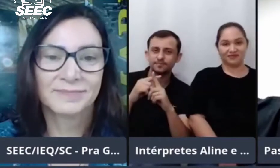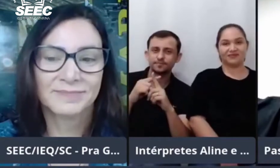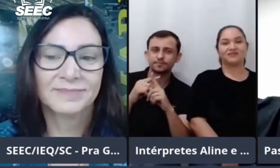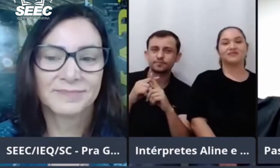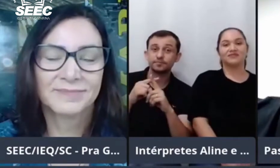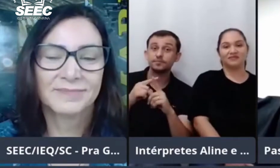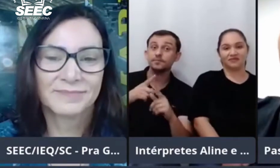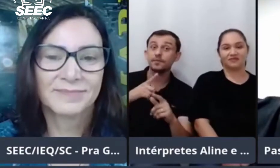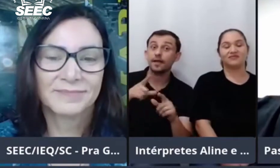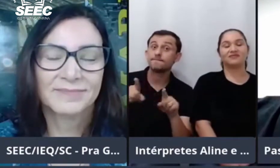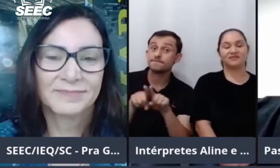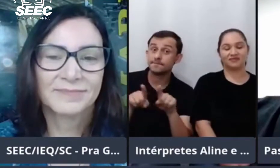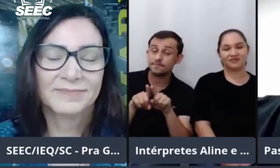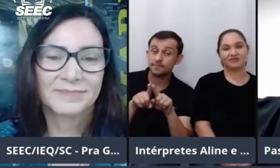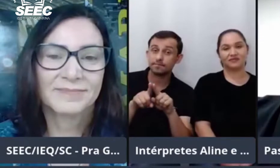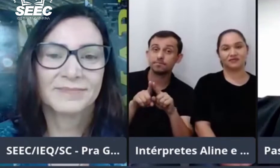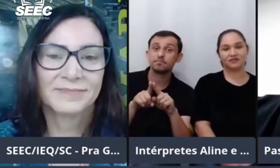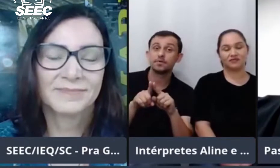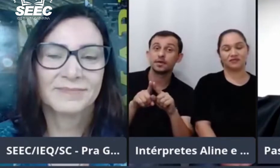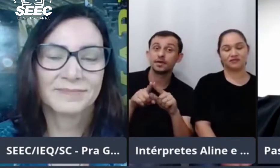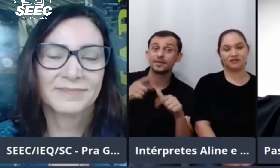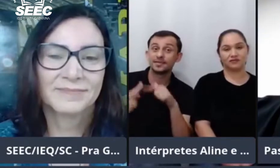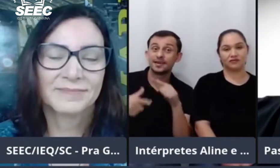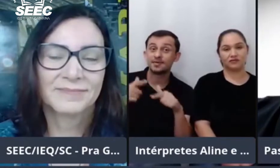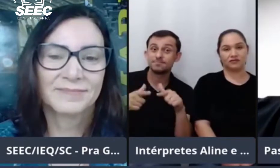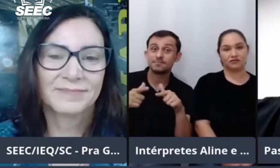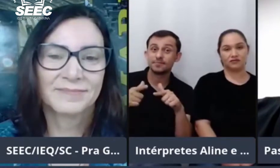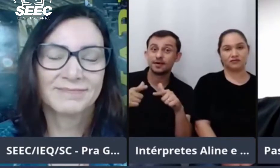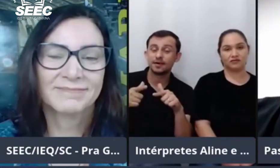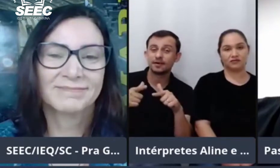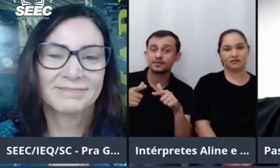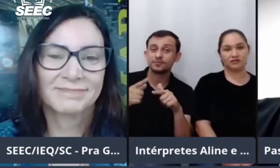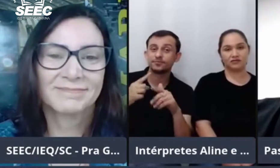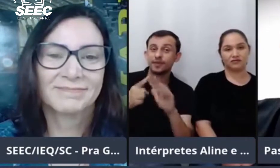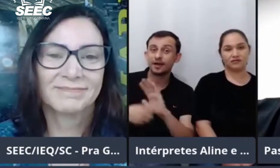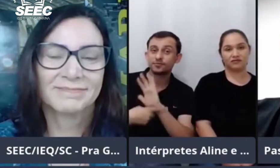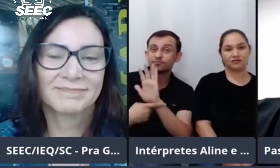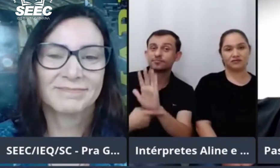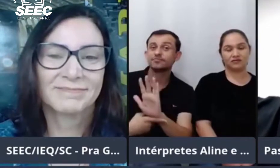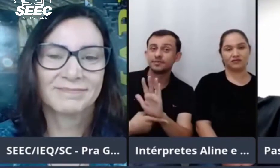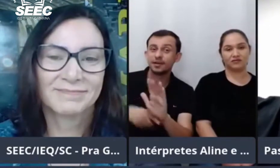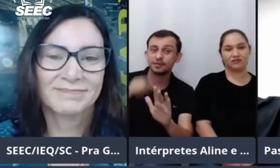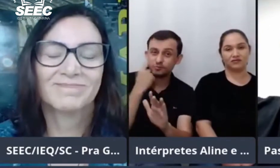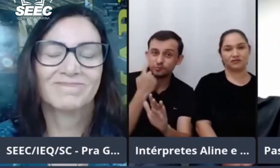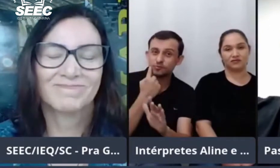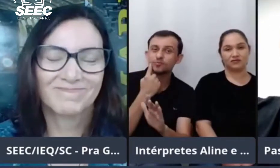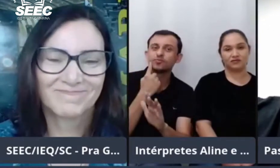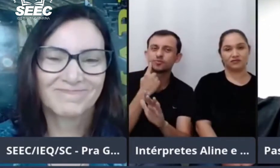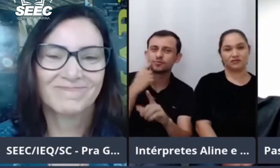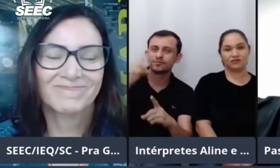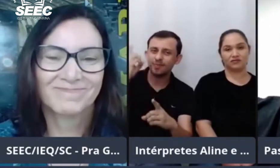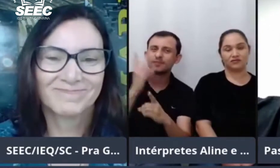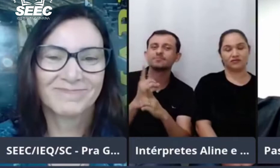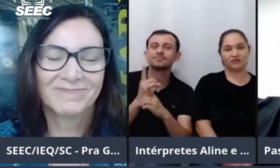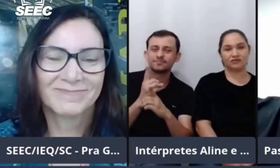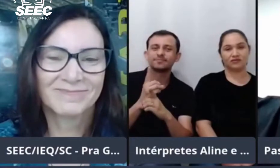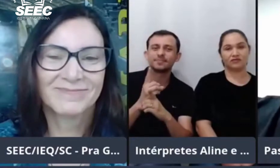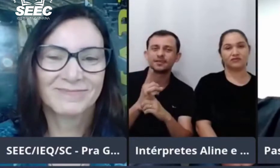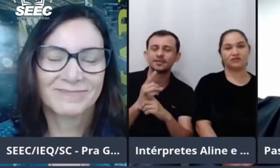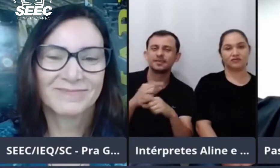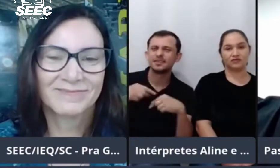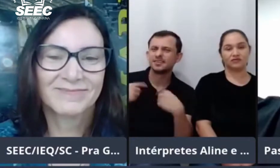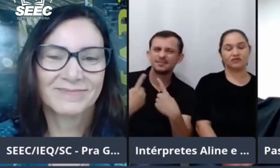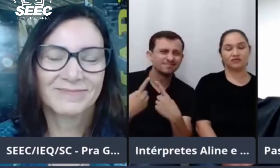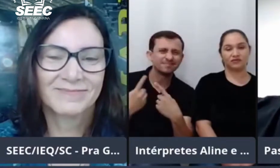né? Isso é que nos traz um retorno muito agradável, né? Muito agradável mesmo.